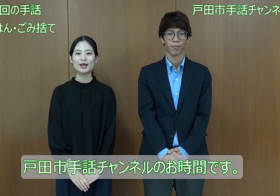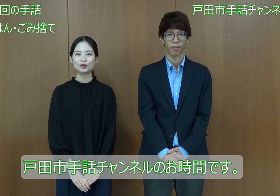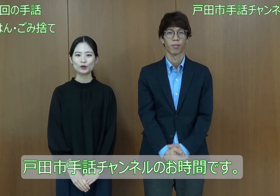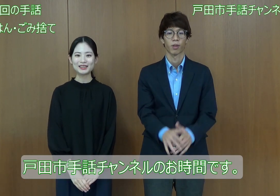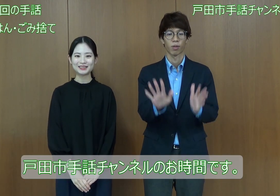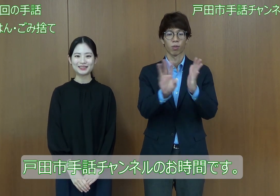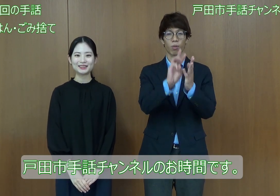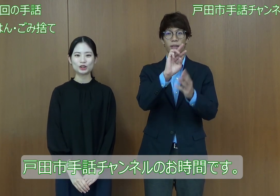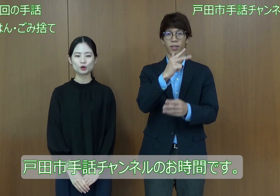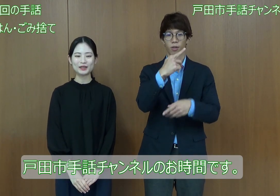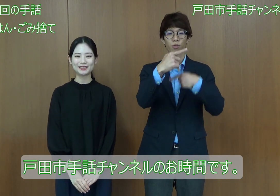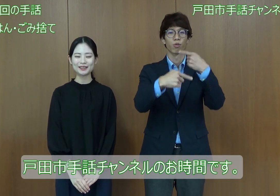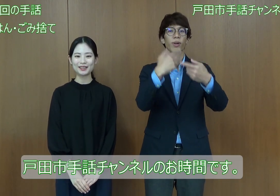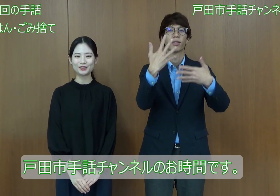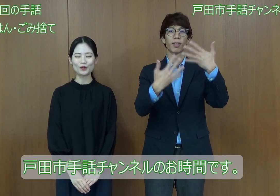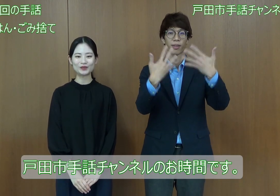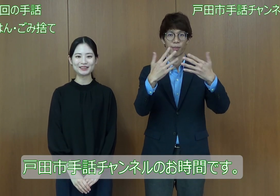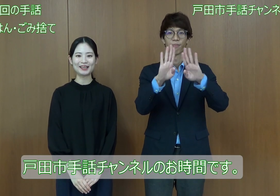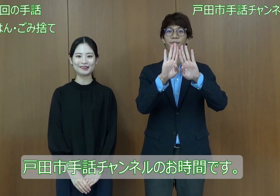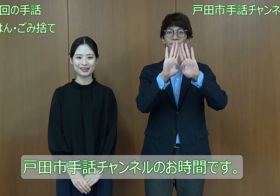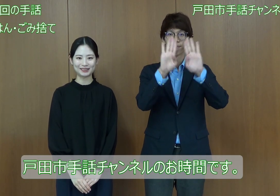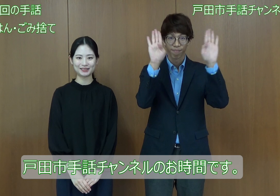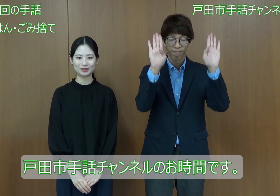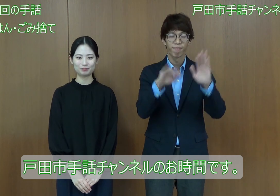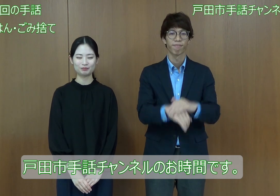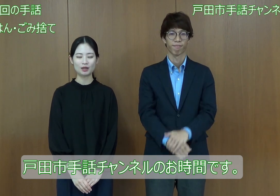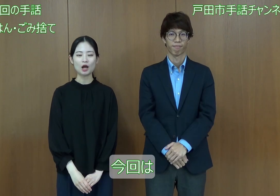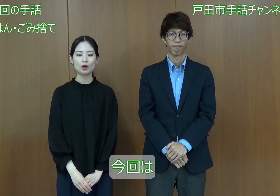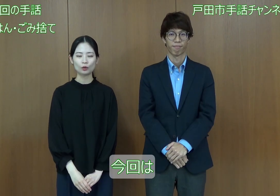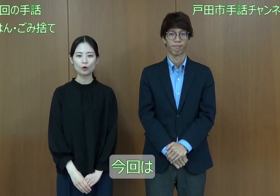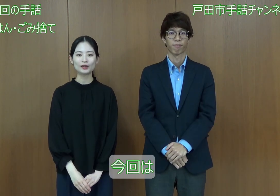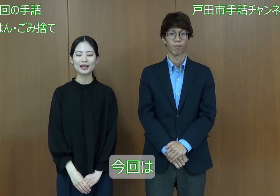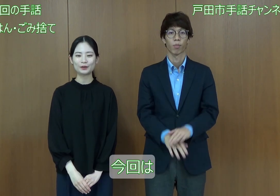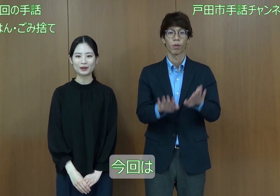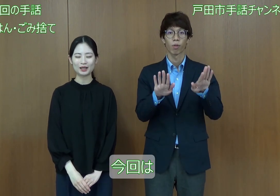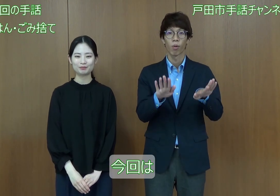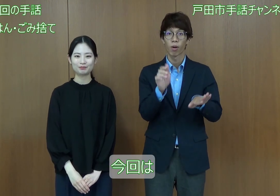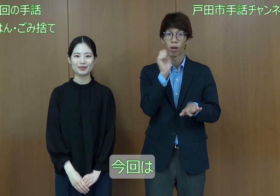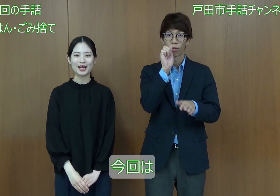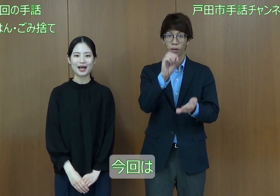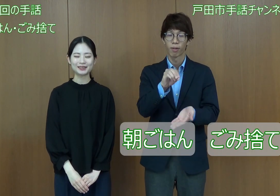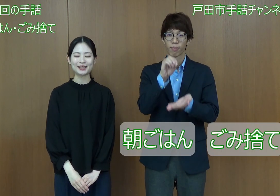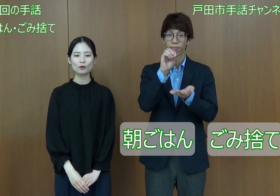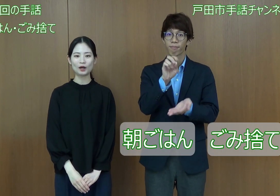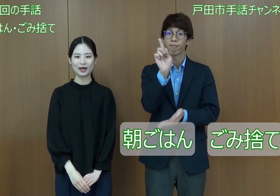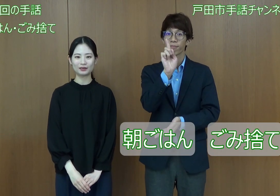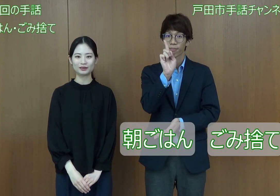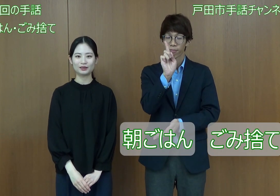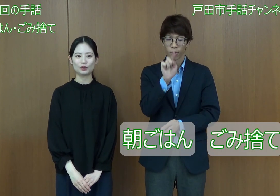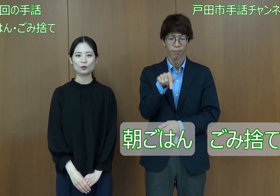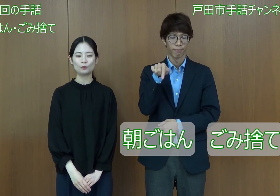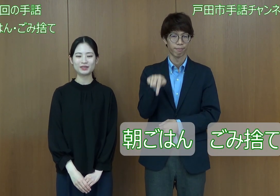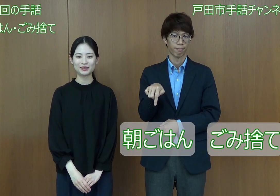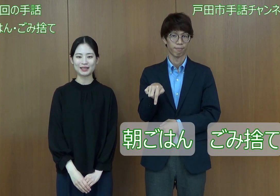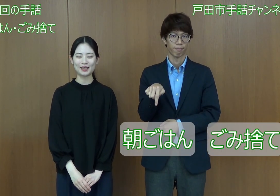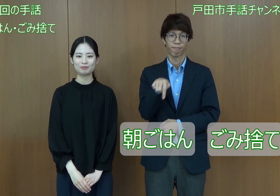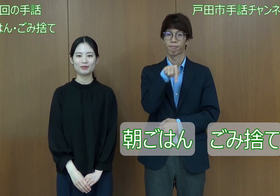戸田市手話チャンネルのお時間です。今回は朝ごはん、ゴミ捨